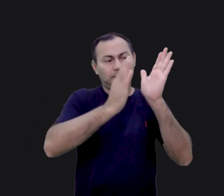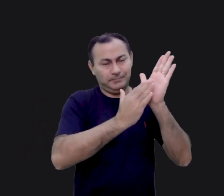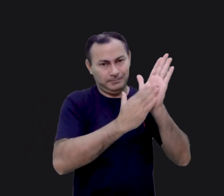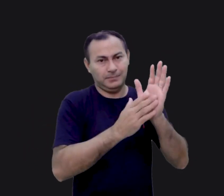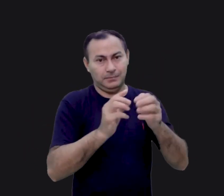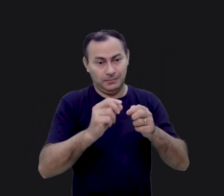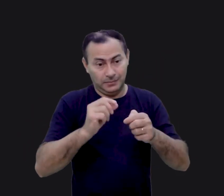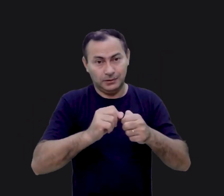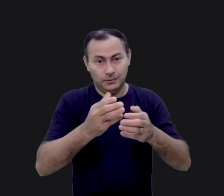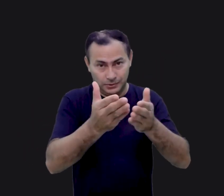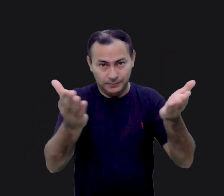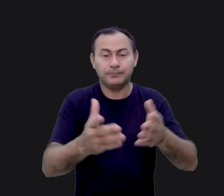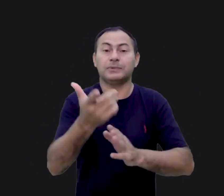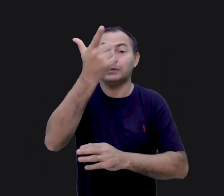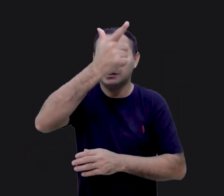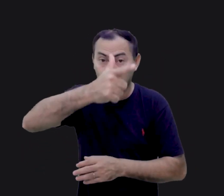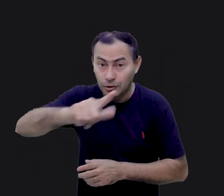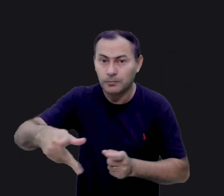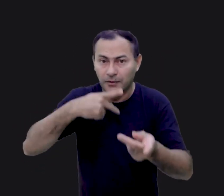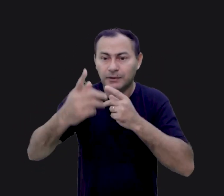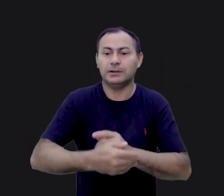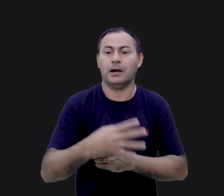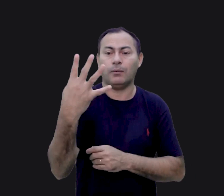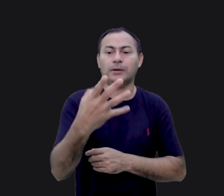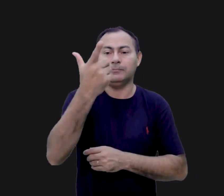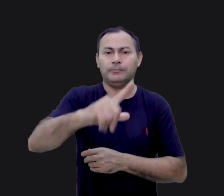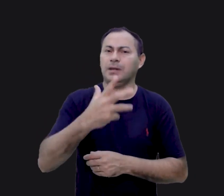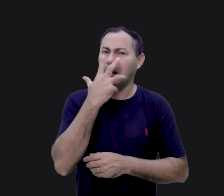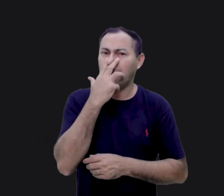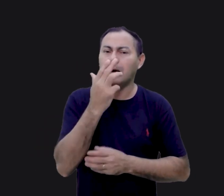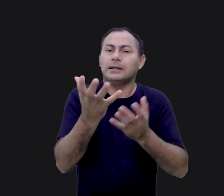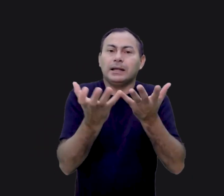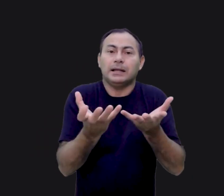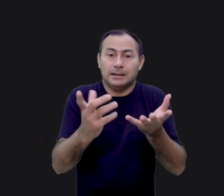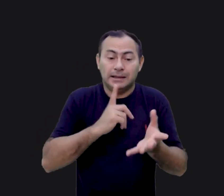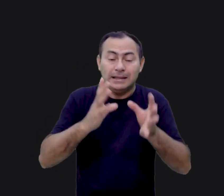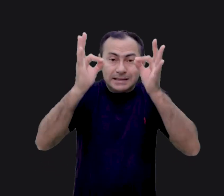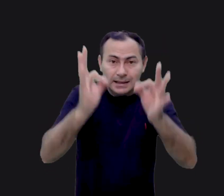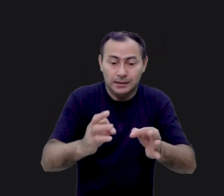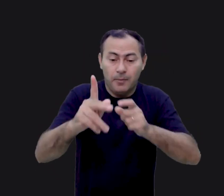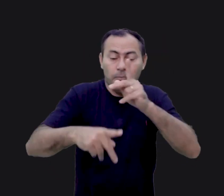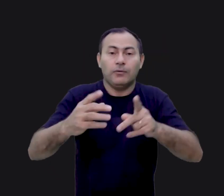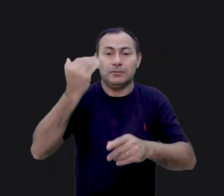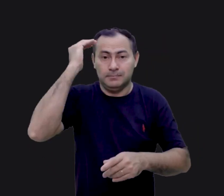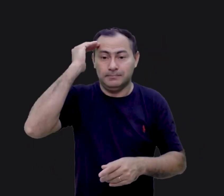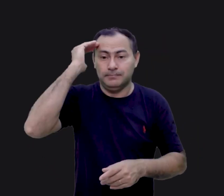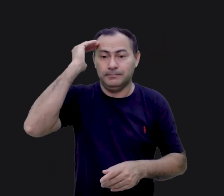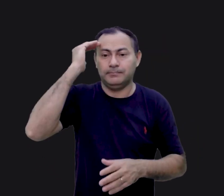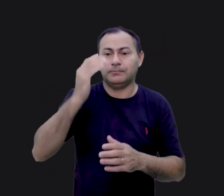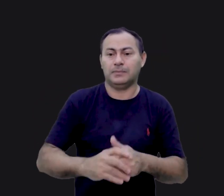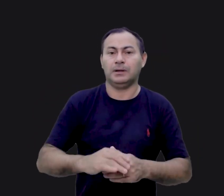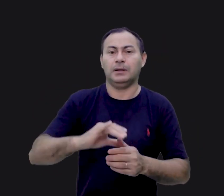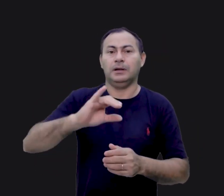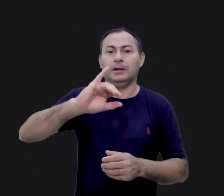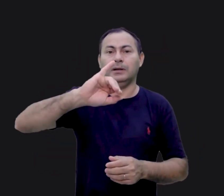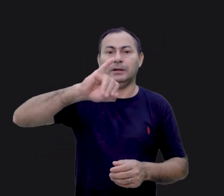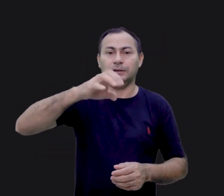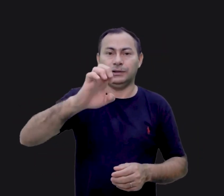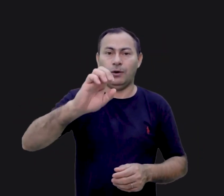vou dizer outra vez E essa era a quarta vez acho que ele queria ter certeza que o povo tinha entendido Jeová